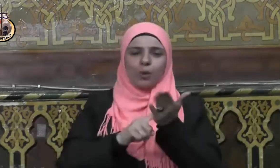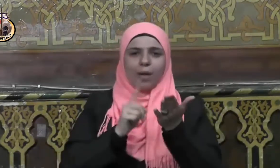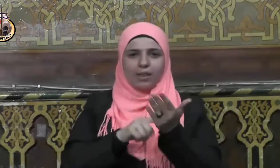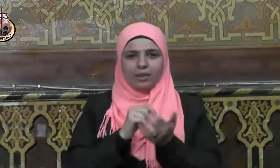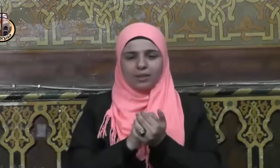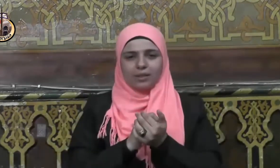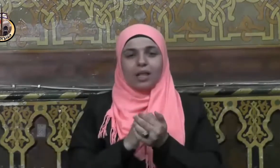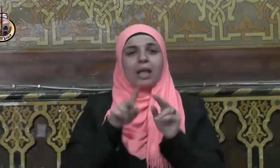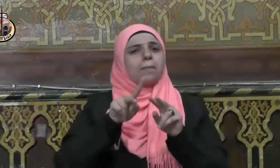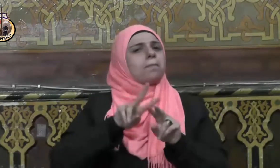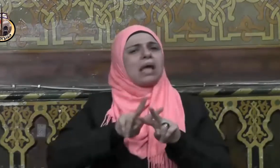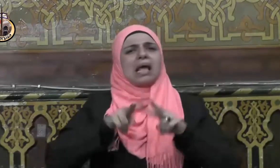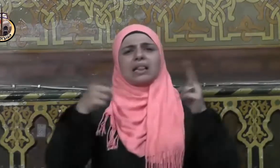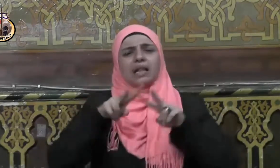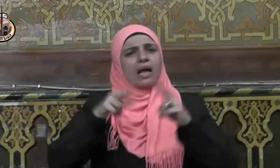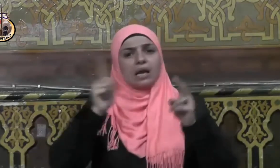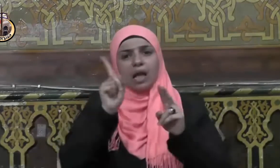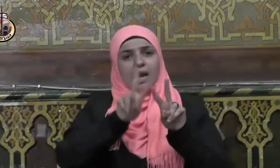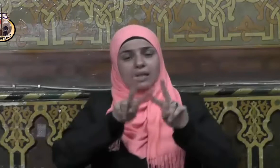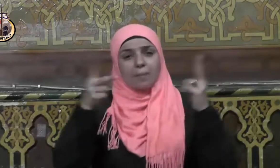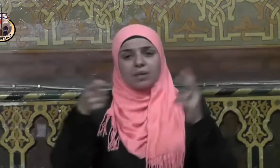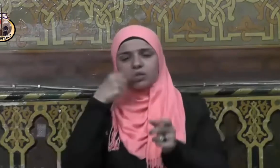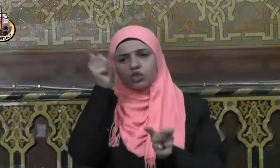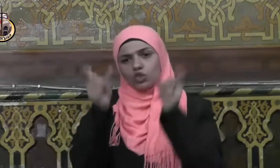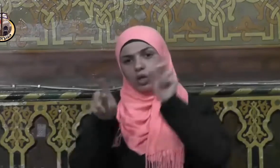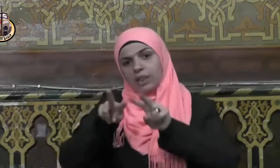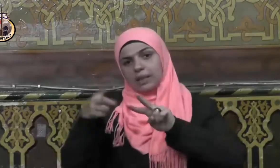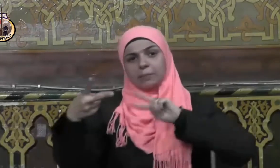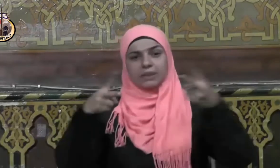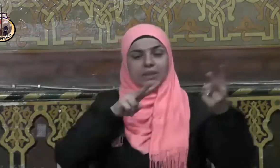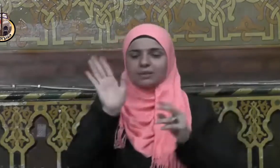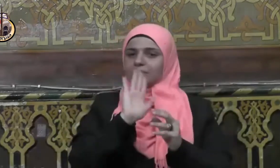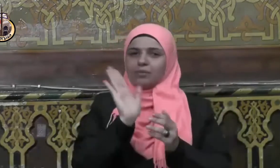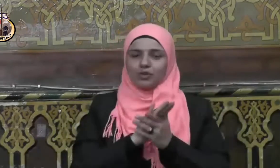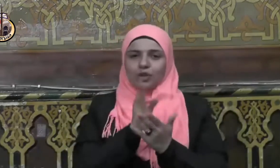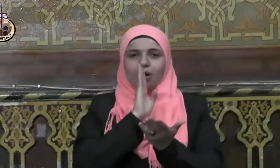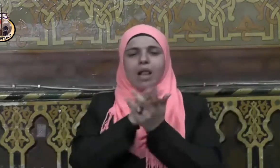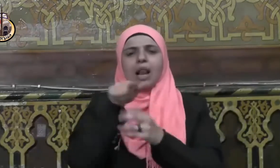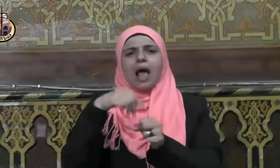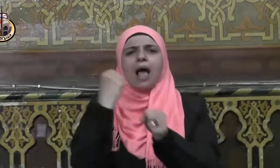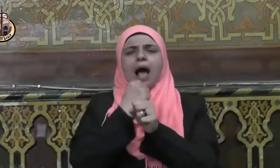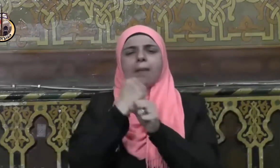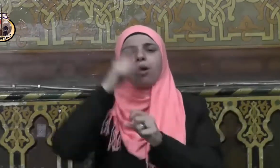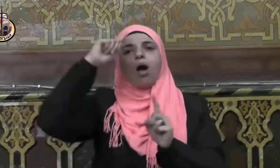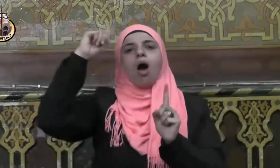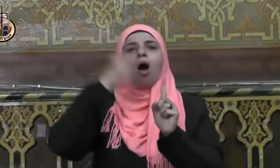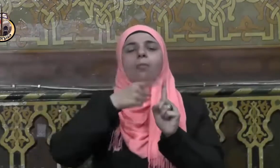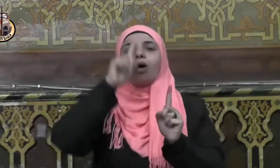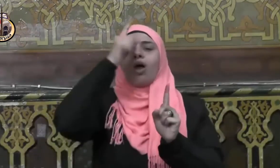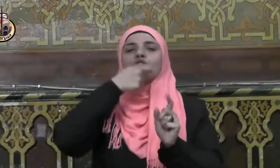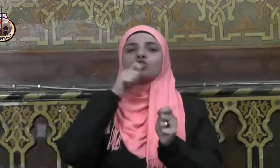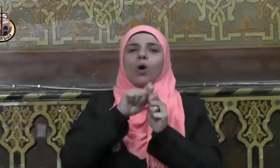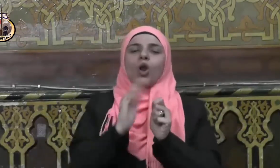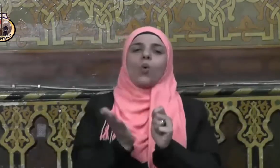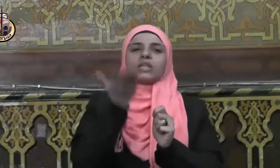دون تمييز لأحد على أحد، وهو أمر الله عز وجل في كتابه